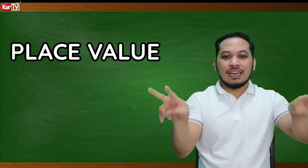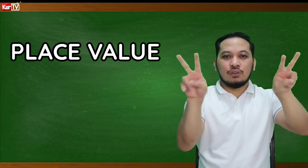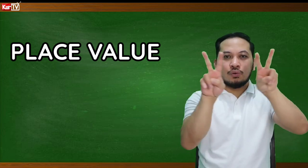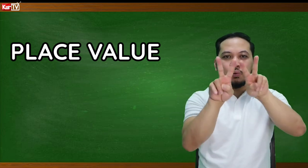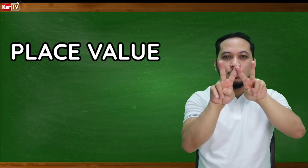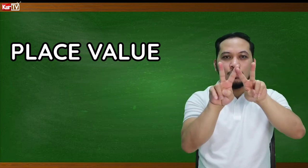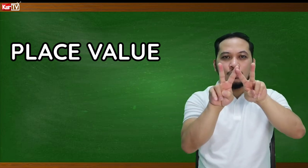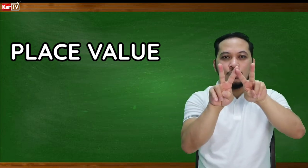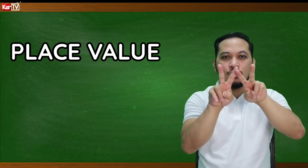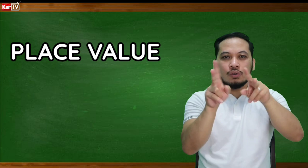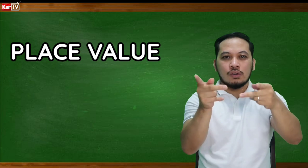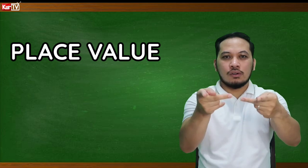value.